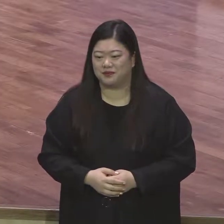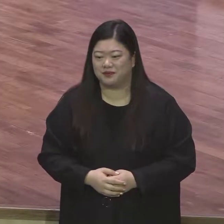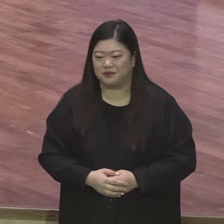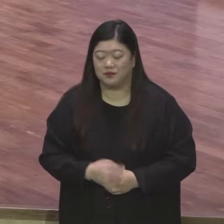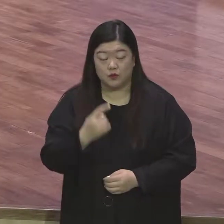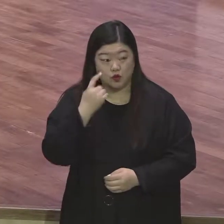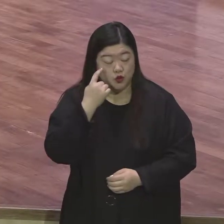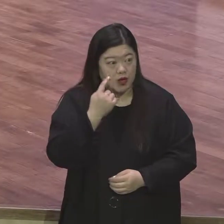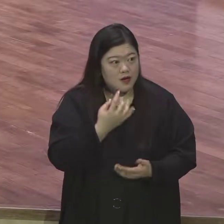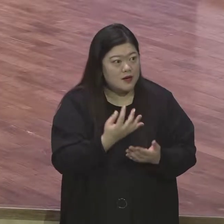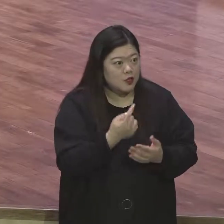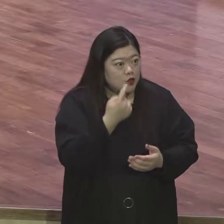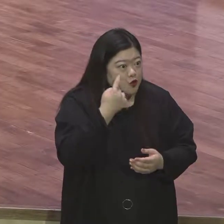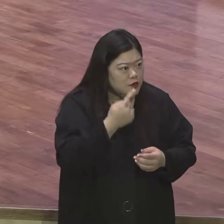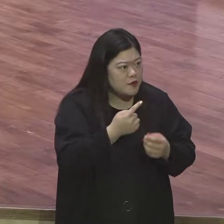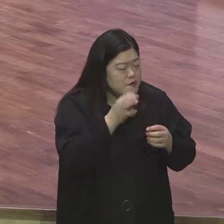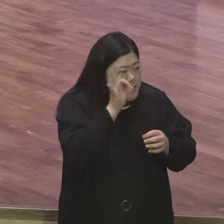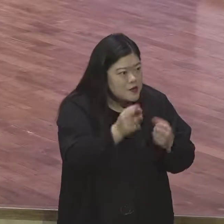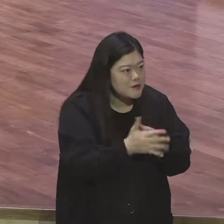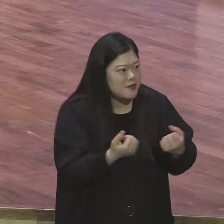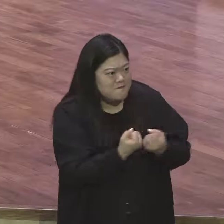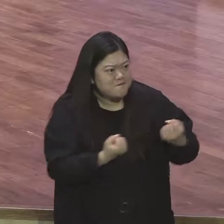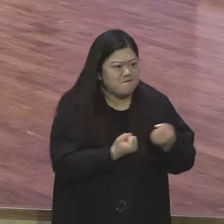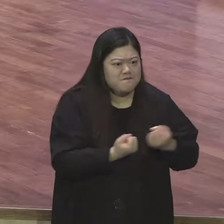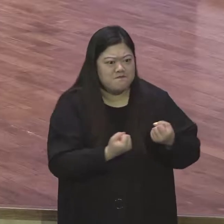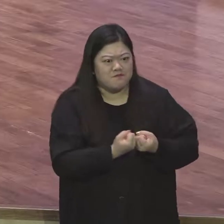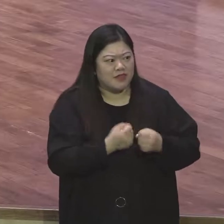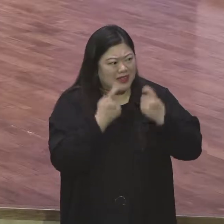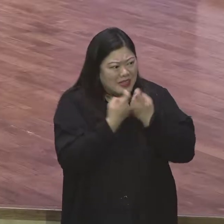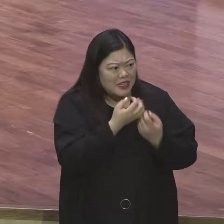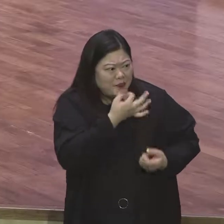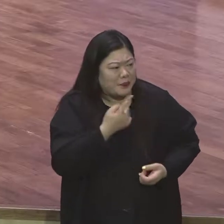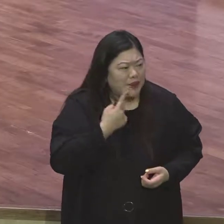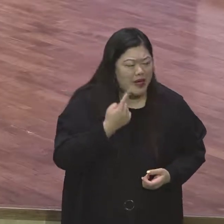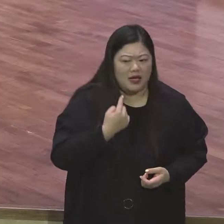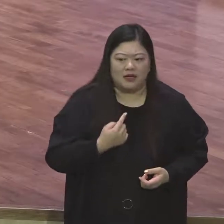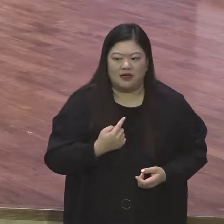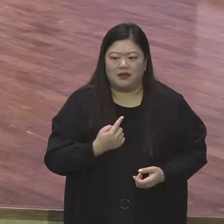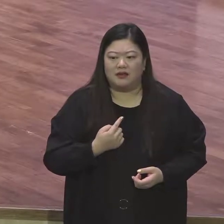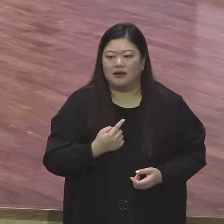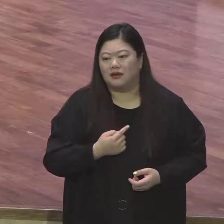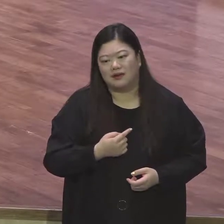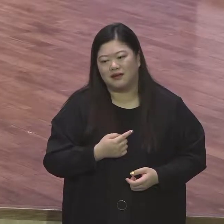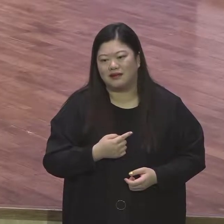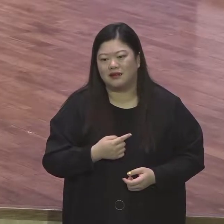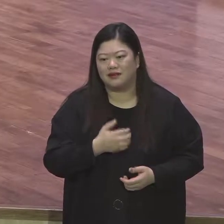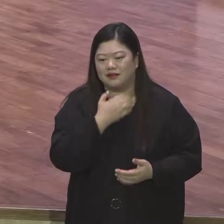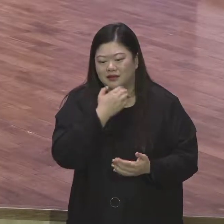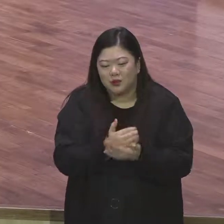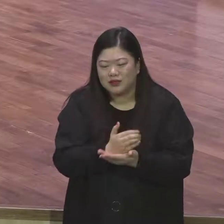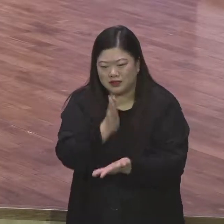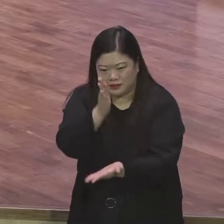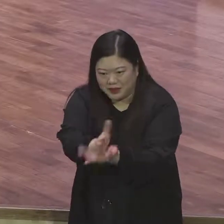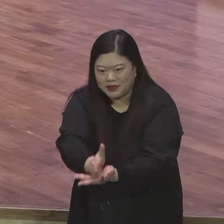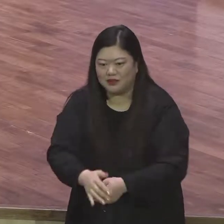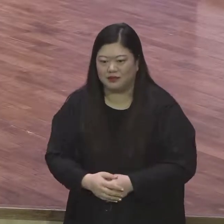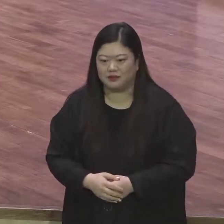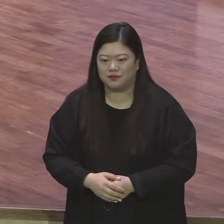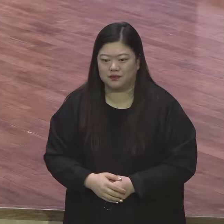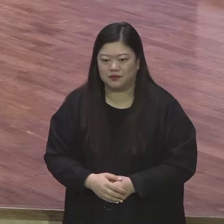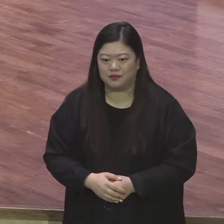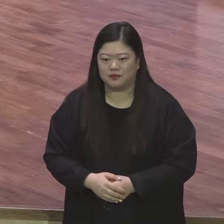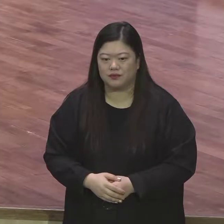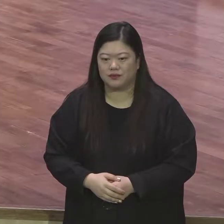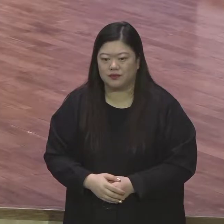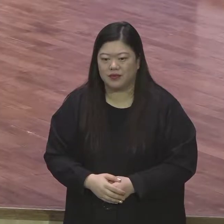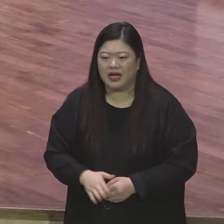보이는 것은 보이지 않는 것으로 말하면 된 거예요. 아시겠어요? 전부 다 보이는 거 가지고 사람들이 속고 있어요. 보이는 거는 보이지 않는